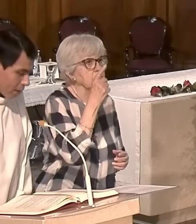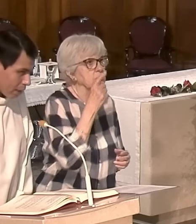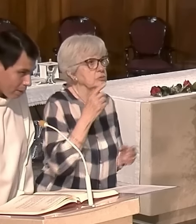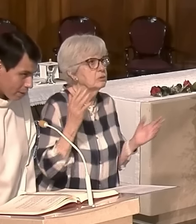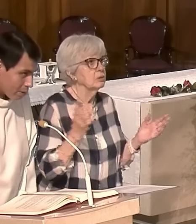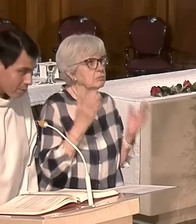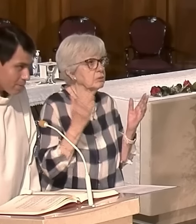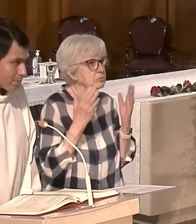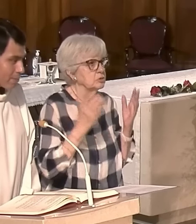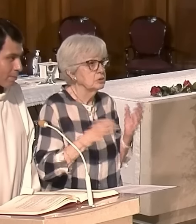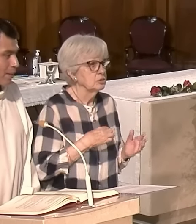Palabra de Dios.